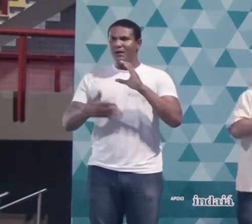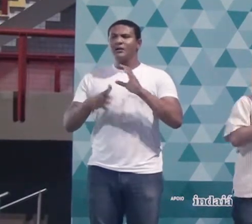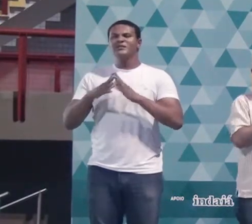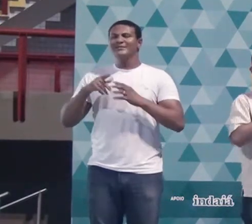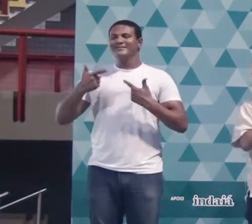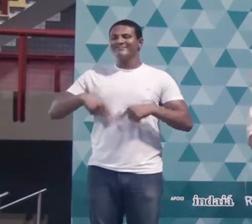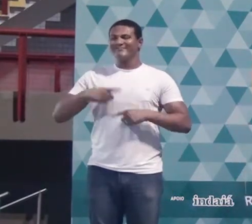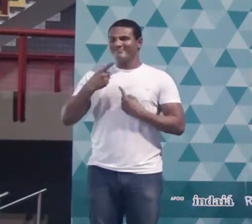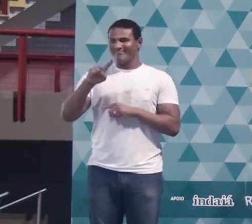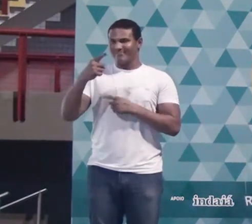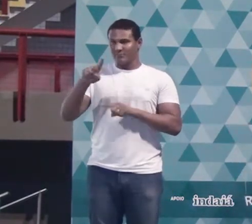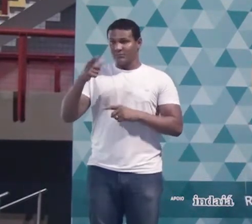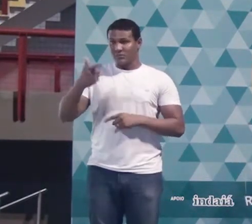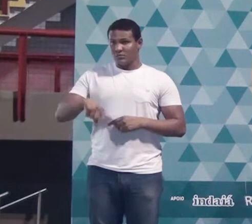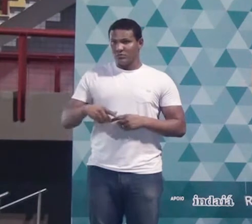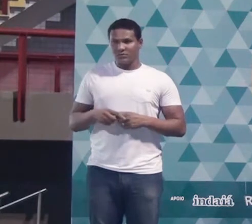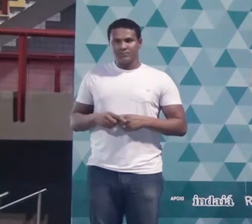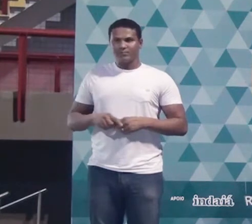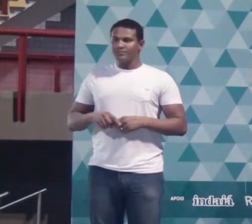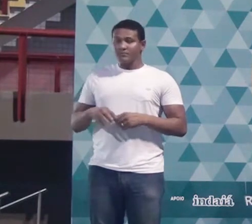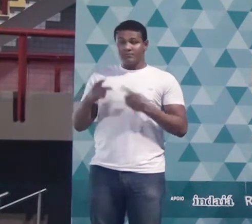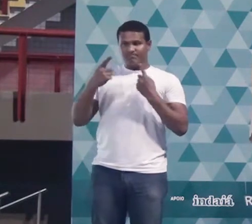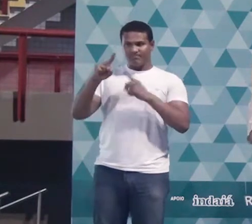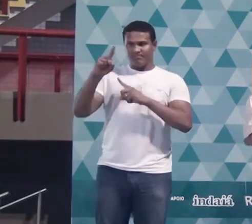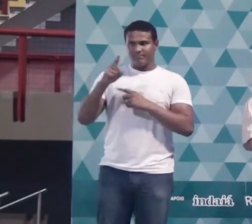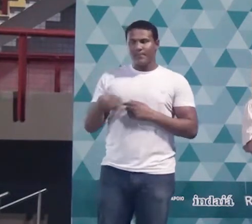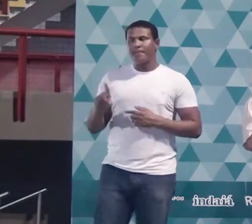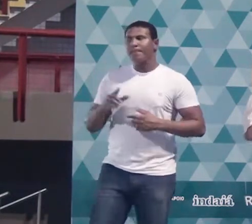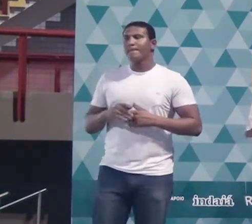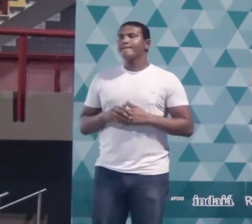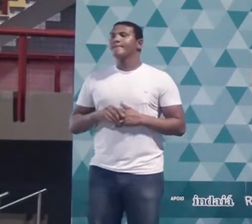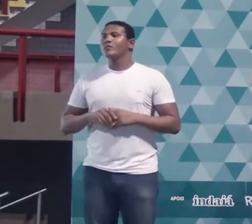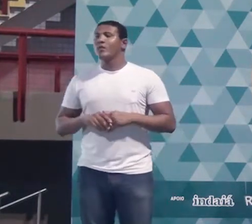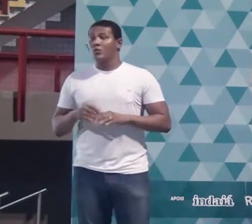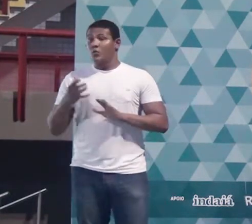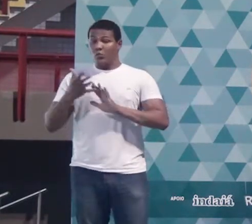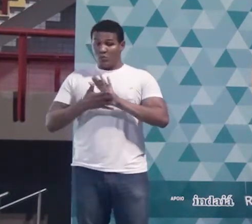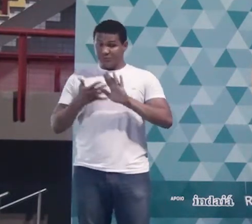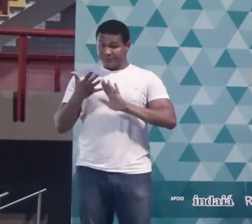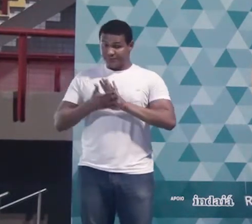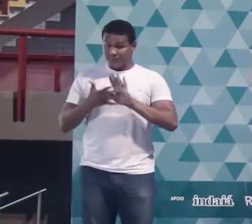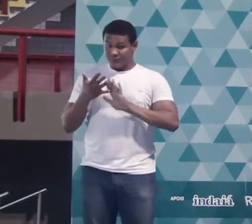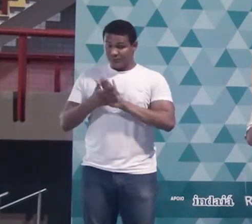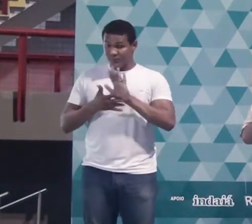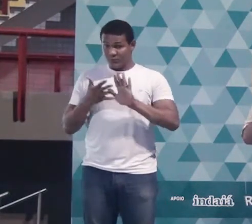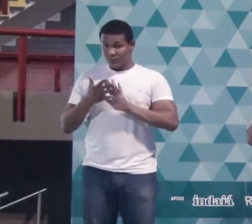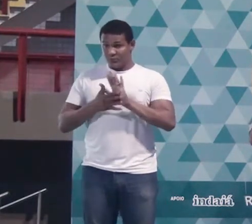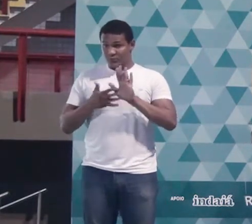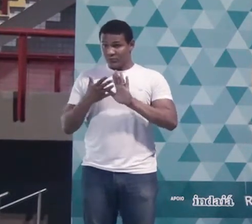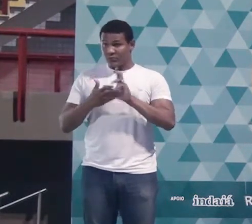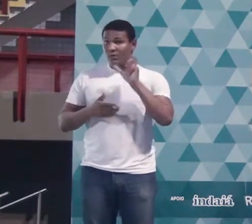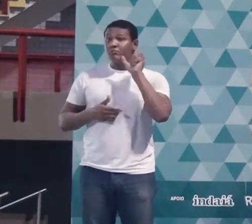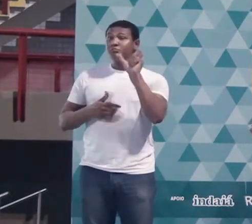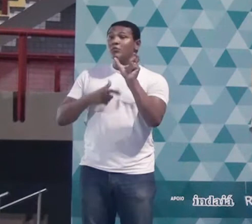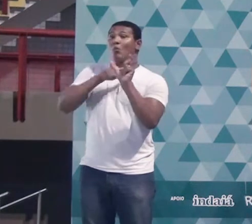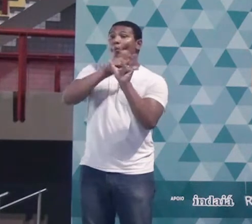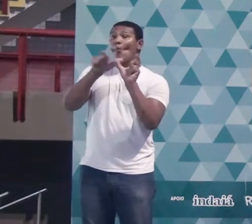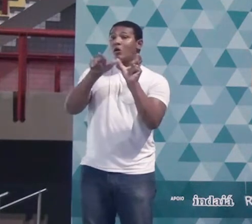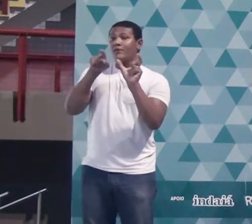de novo. Desafio para você. O texto, você vai preencher a